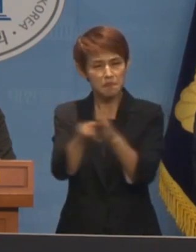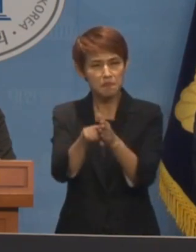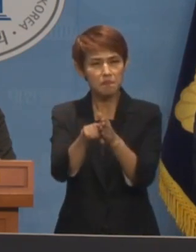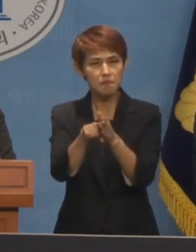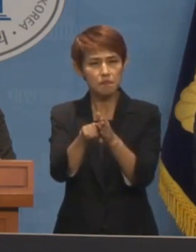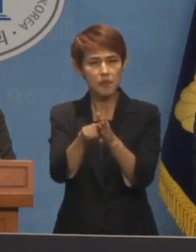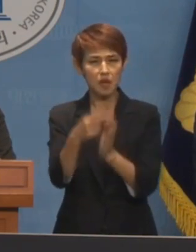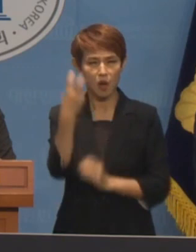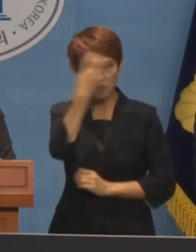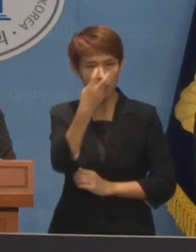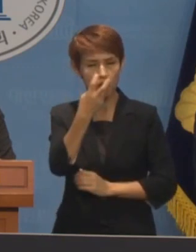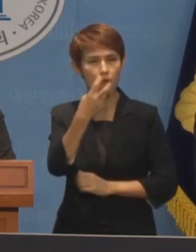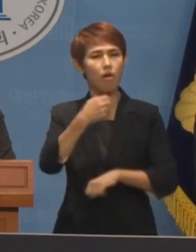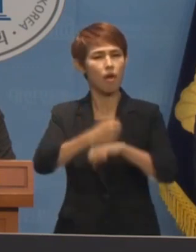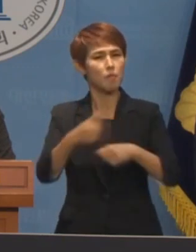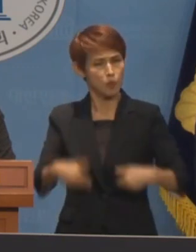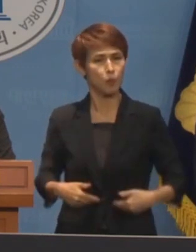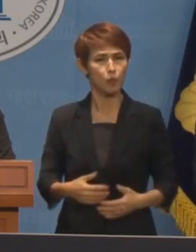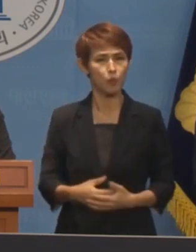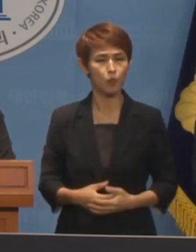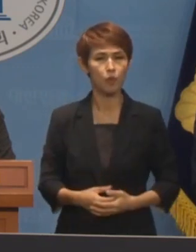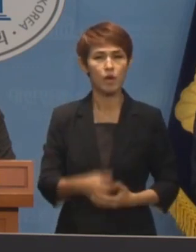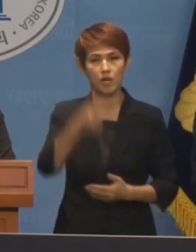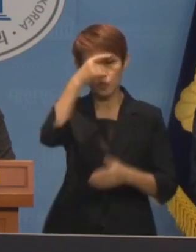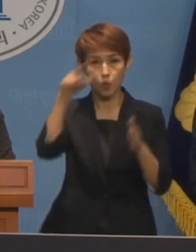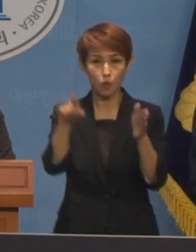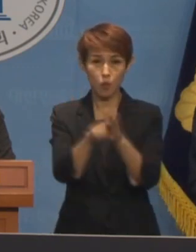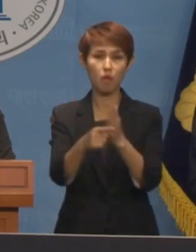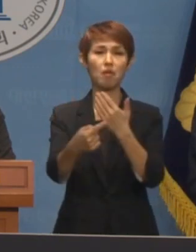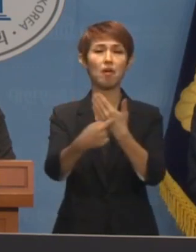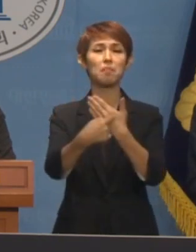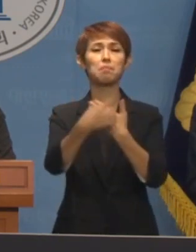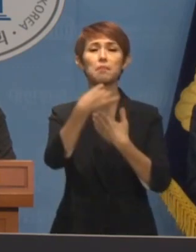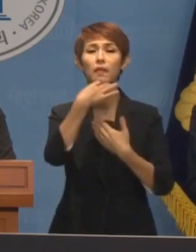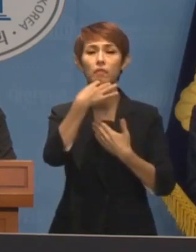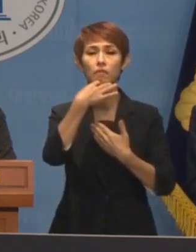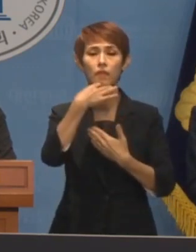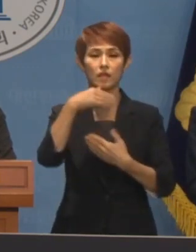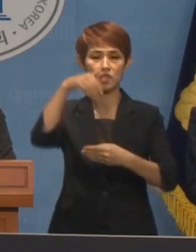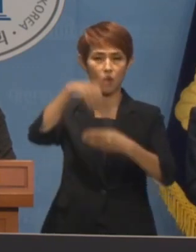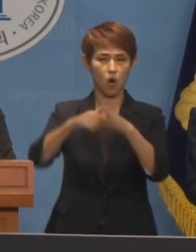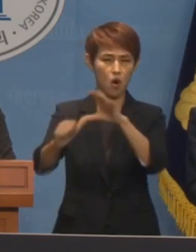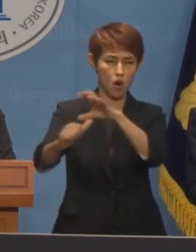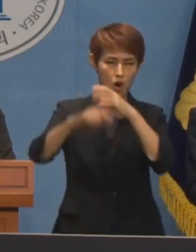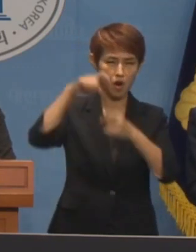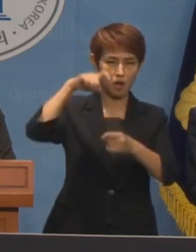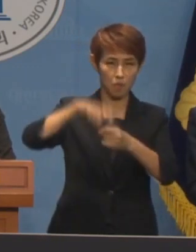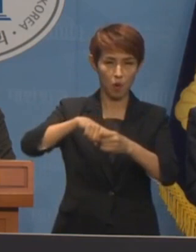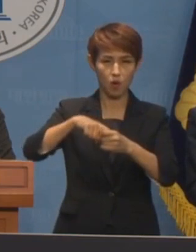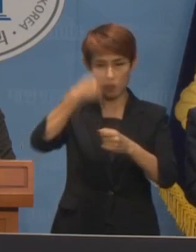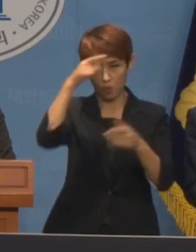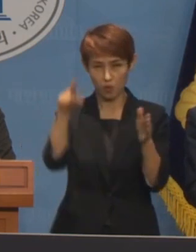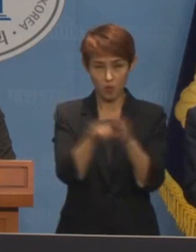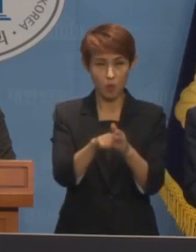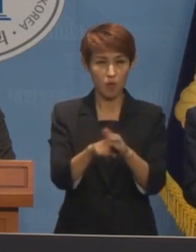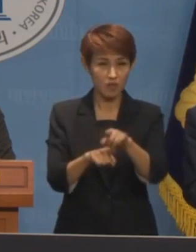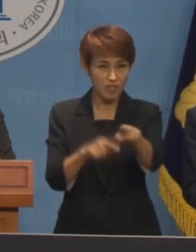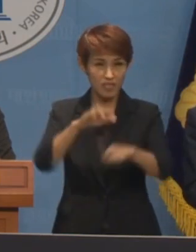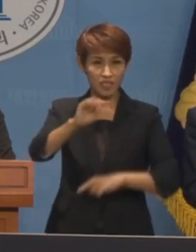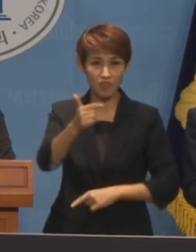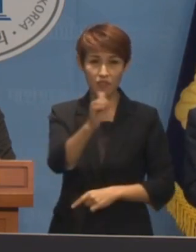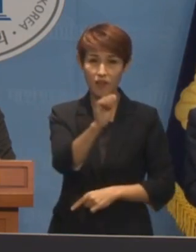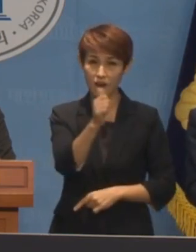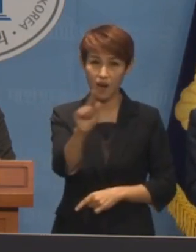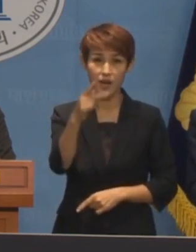요구한다. 하나, 우리는 기독교 신앙을 문의로만 갖고 있고 선거에 이용하기 위한 간판으로만 갖고 있는 천하람